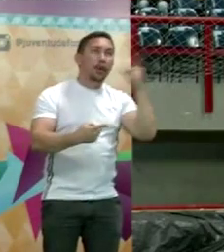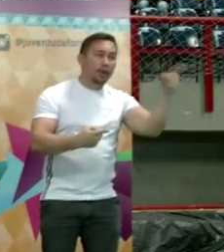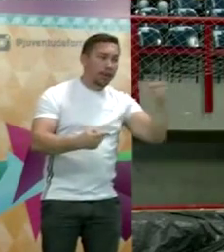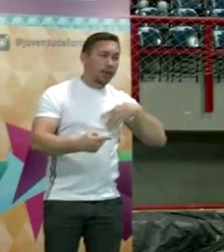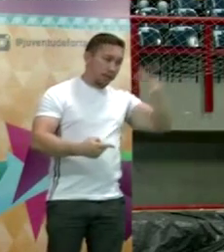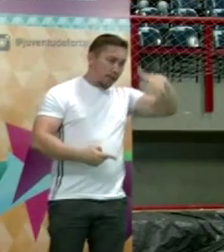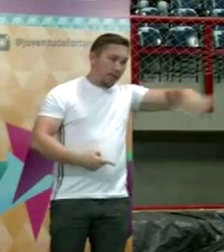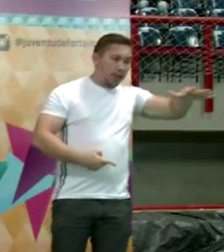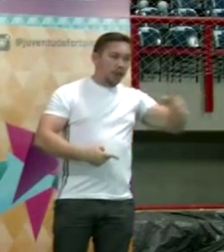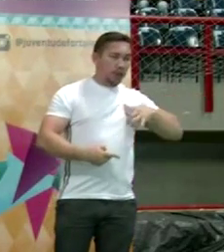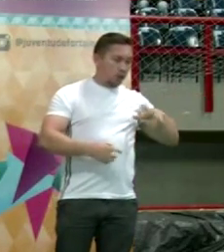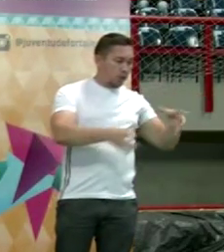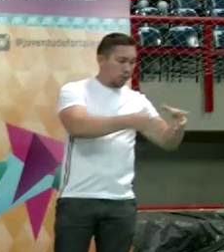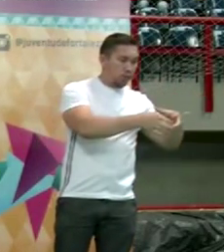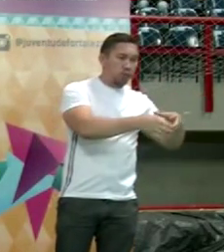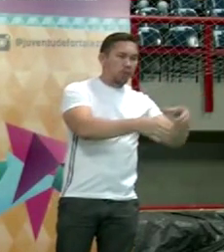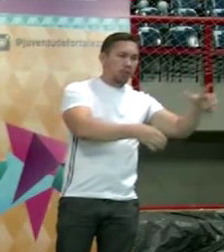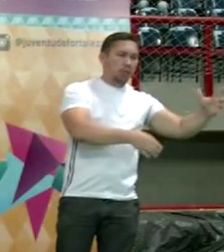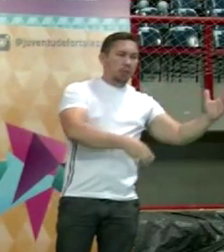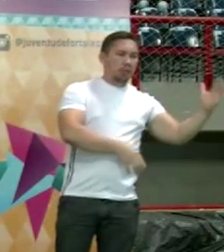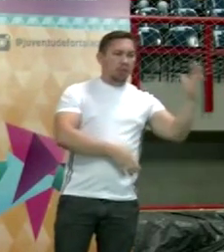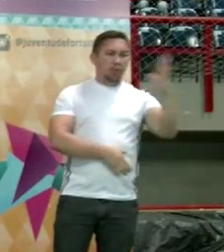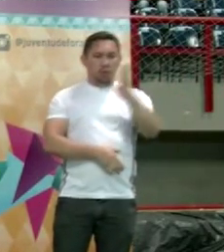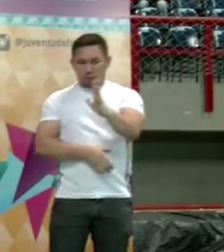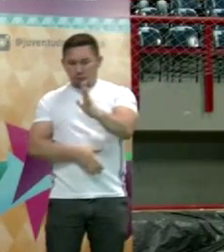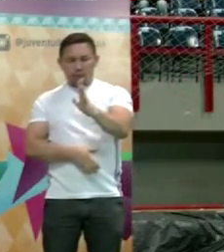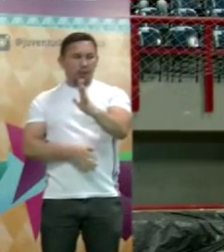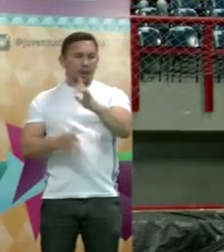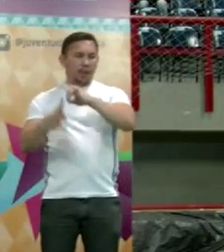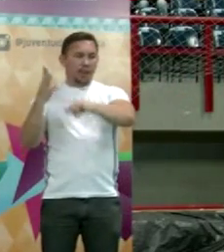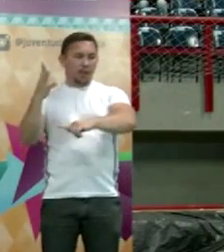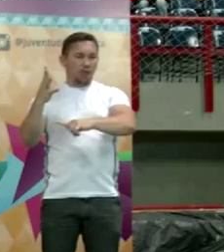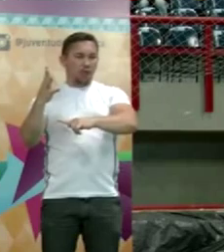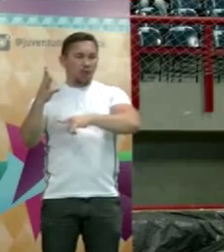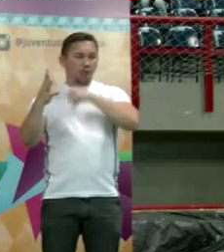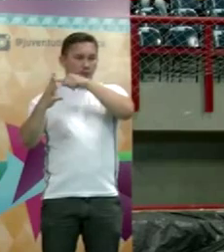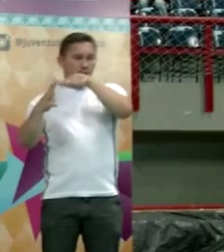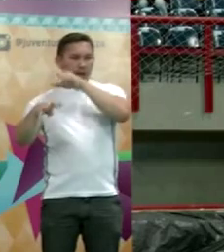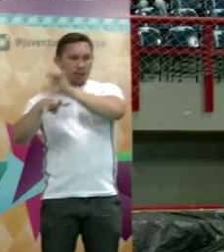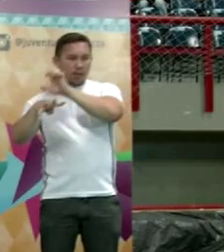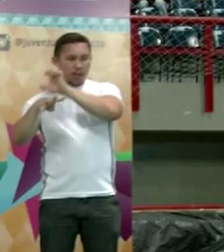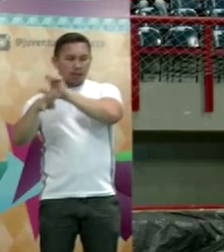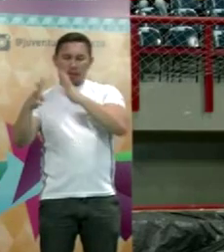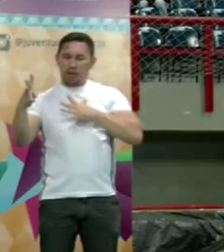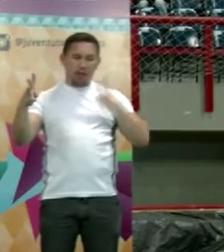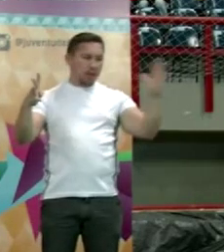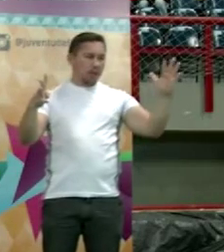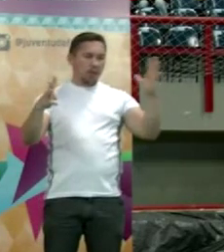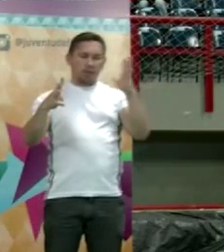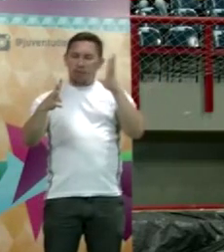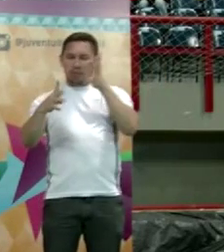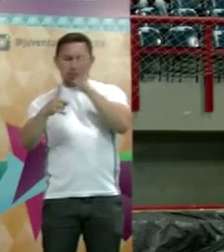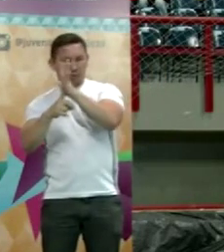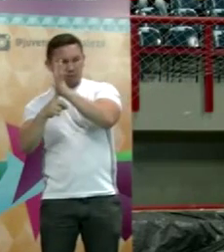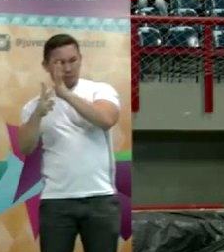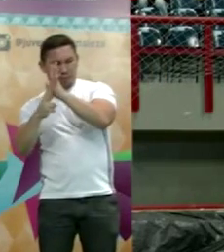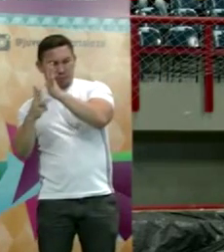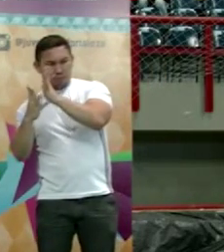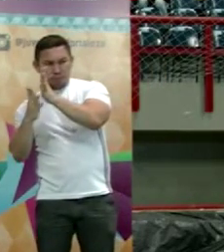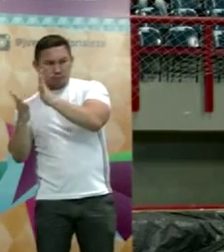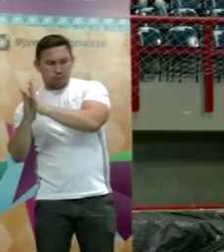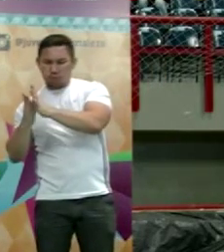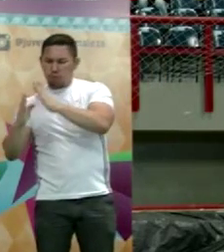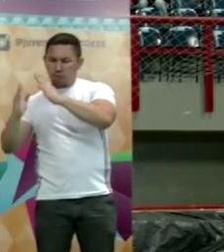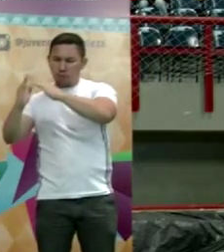mercenários. E esmagaram essas revoltas. Seja mulher, me prove isso. Seja homem, me